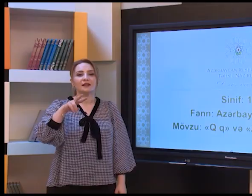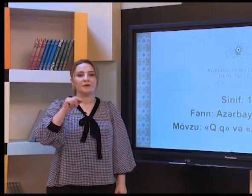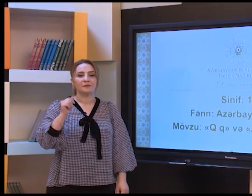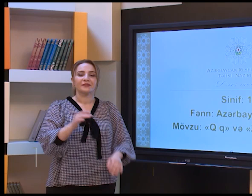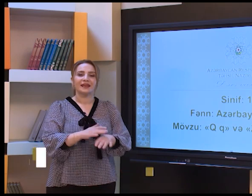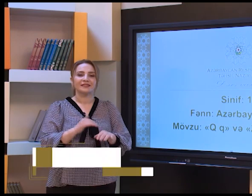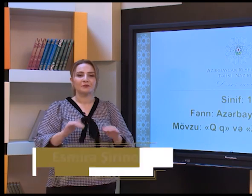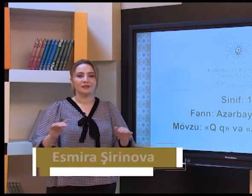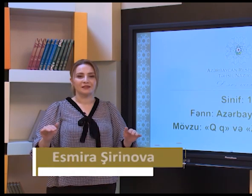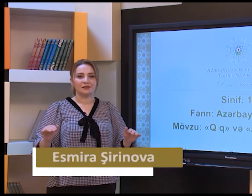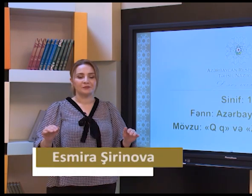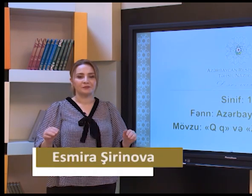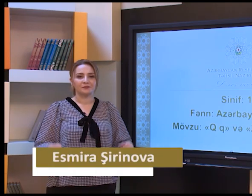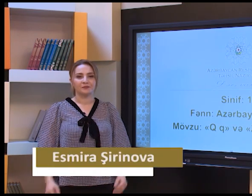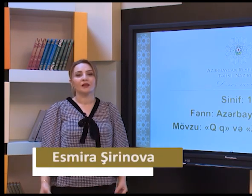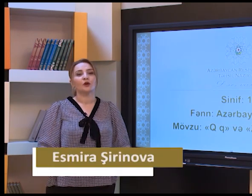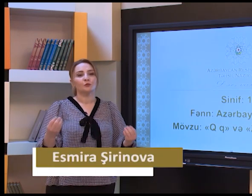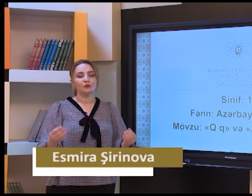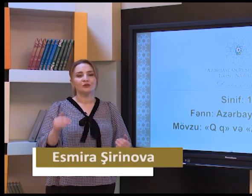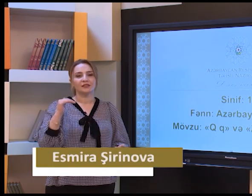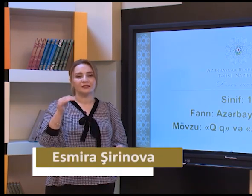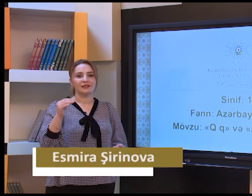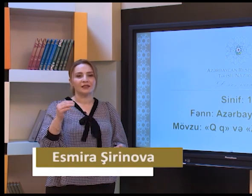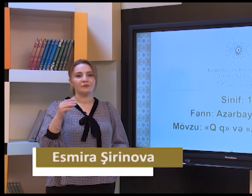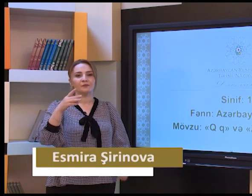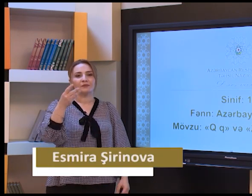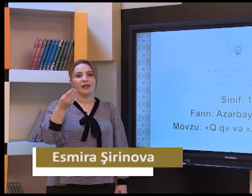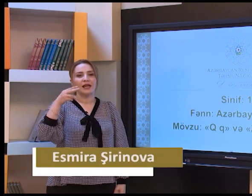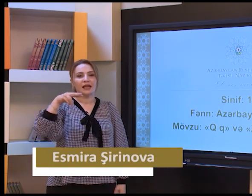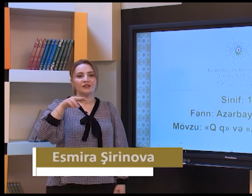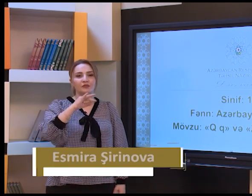Salam, əziz balalar. Bugün sizinlə əlifba